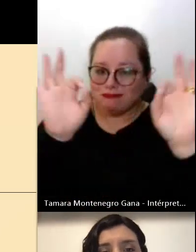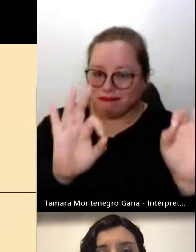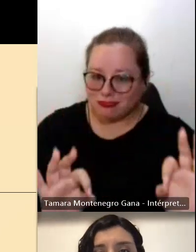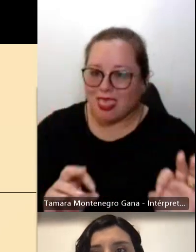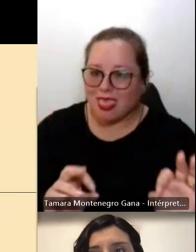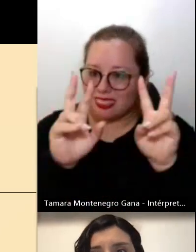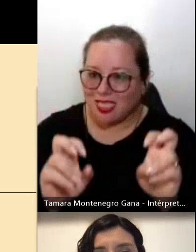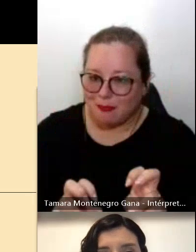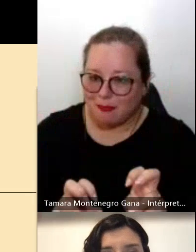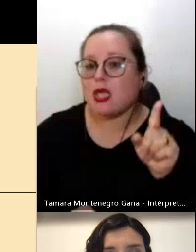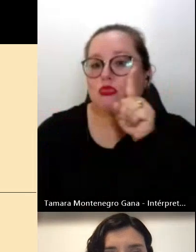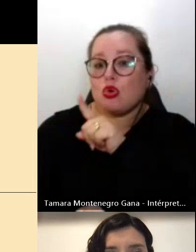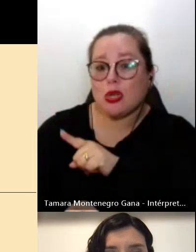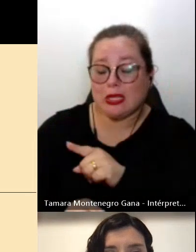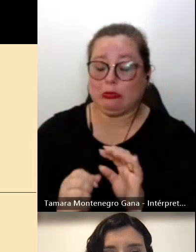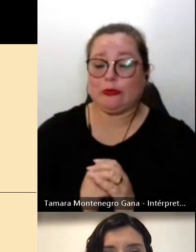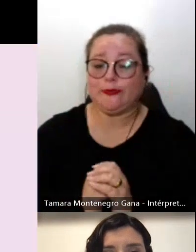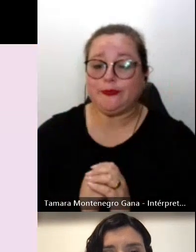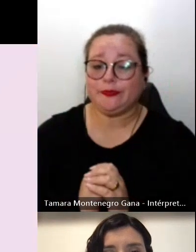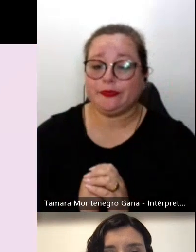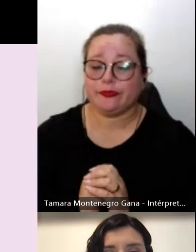Y por último,